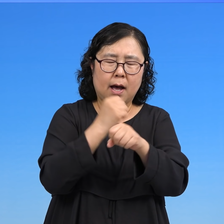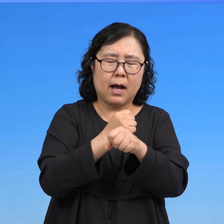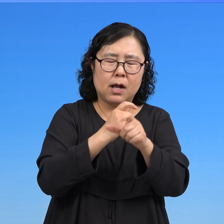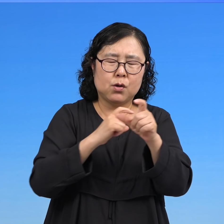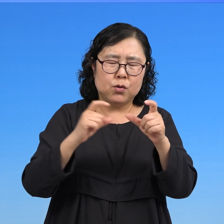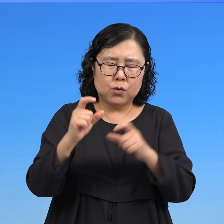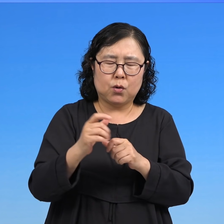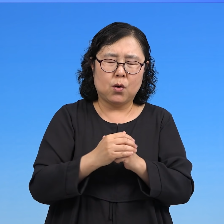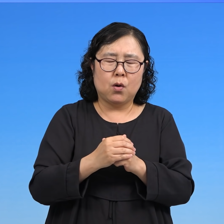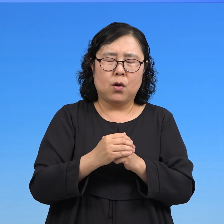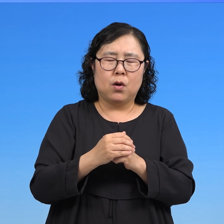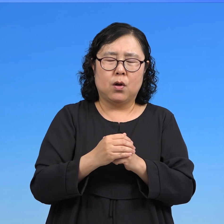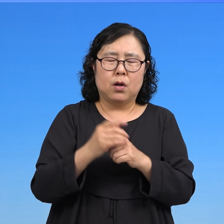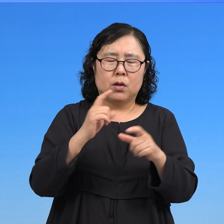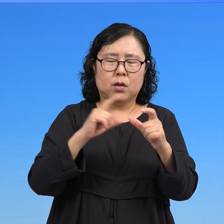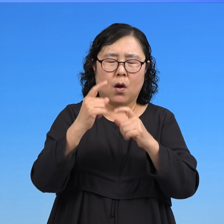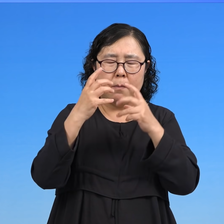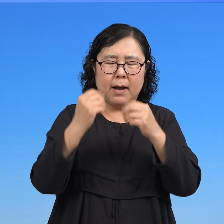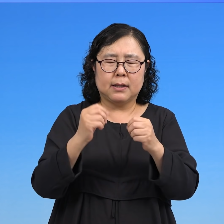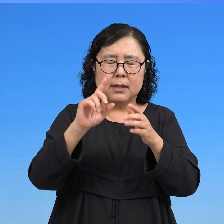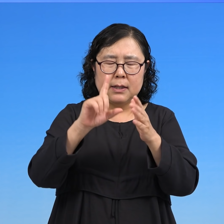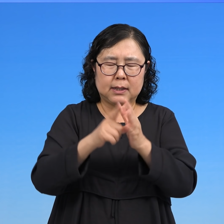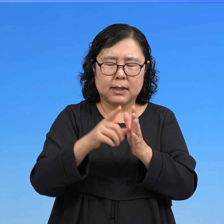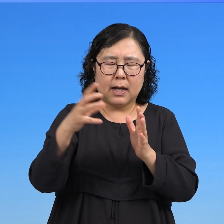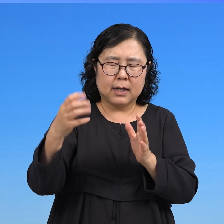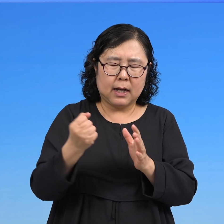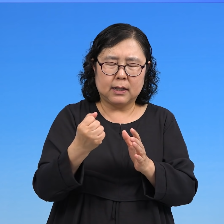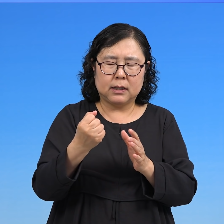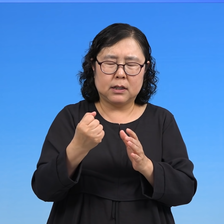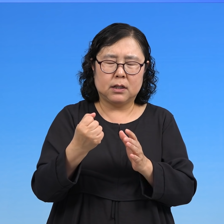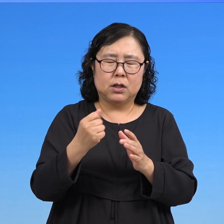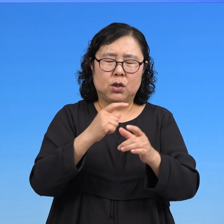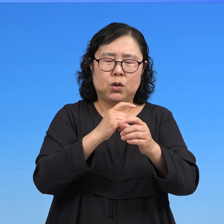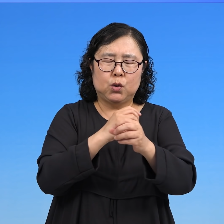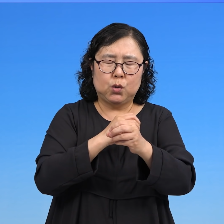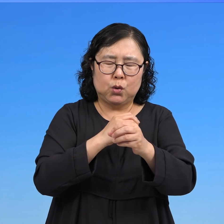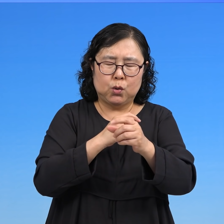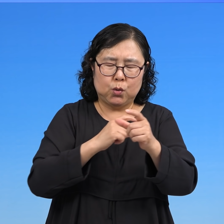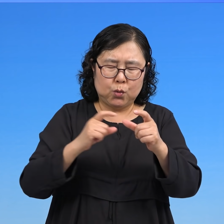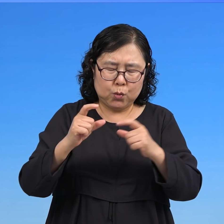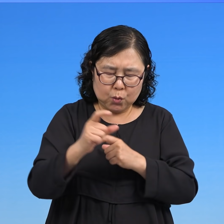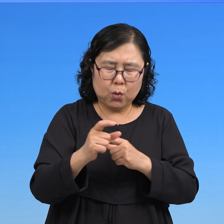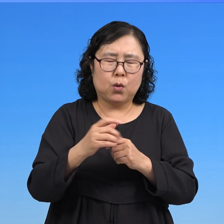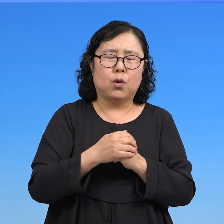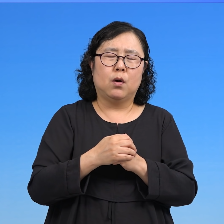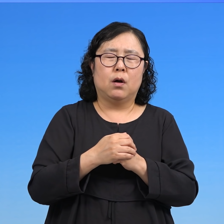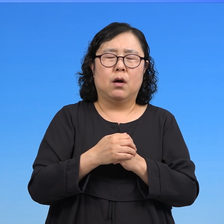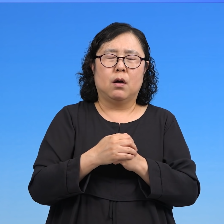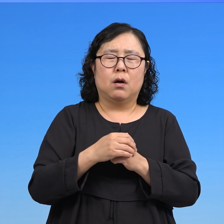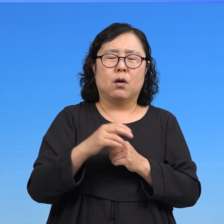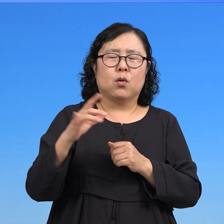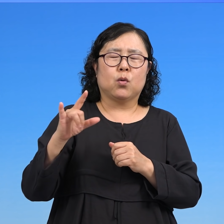대화하면 대화할수록 더 많은 시간을 가질수록 코로나 이혼이라는 신조어가 나타나고